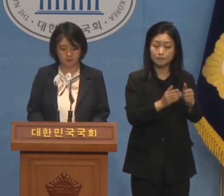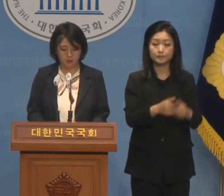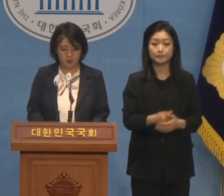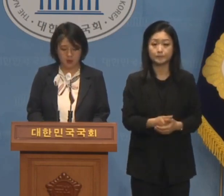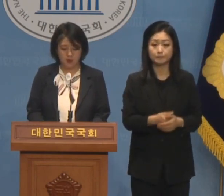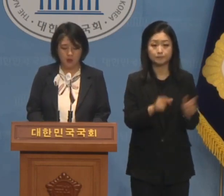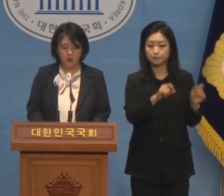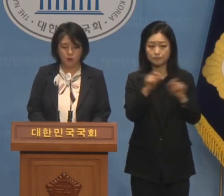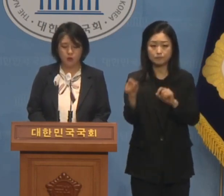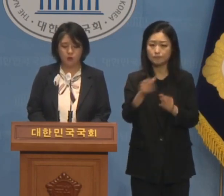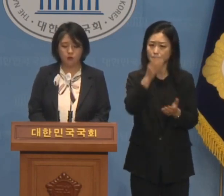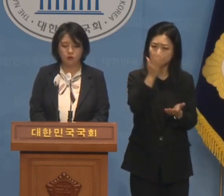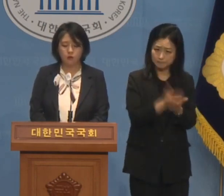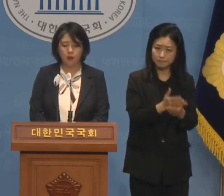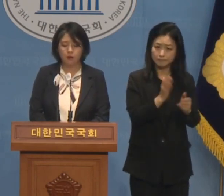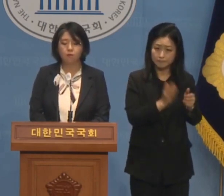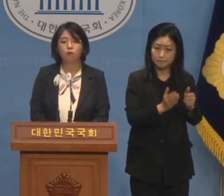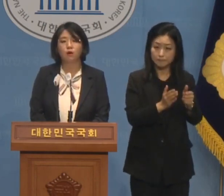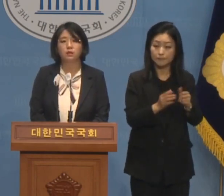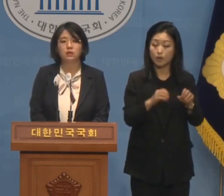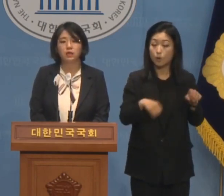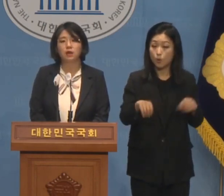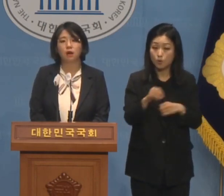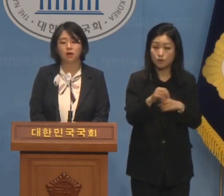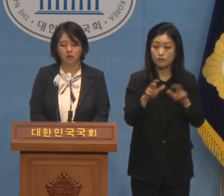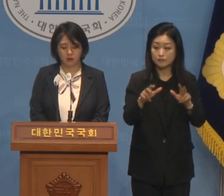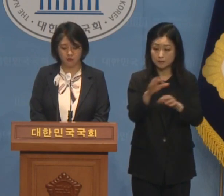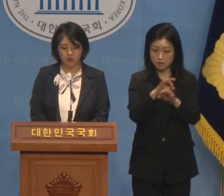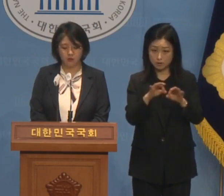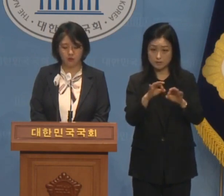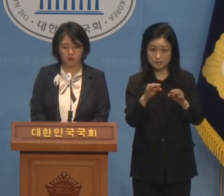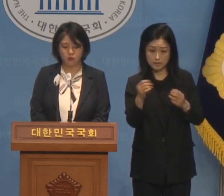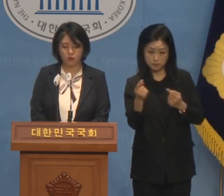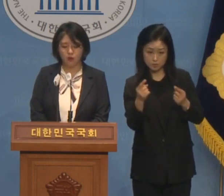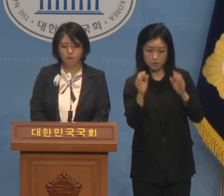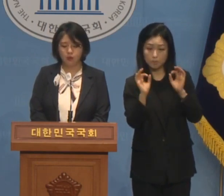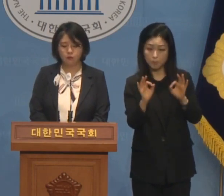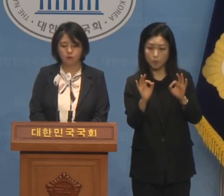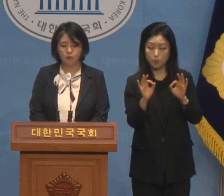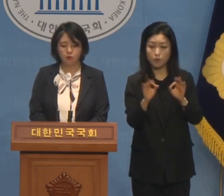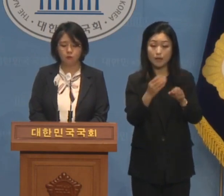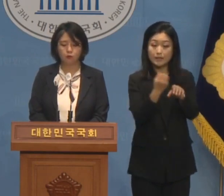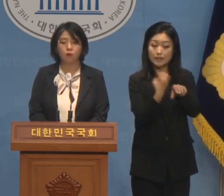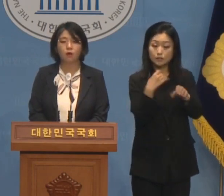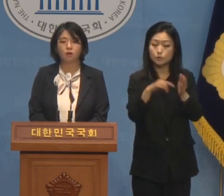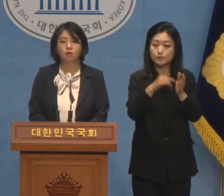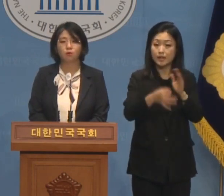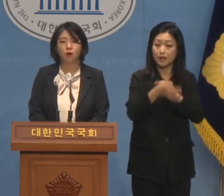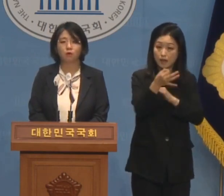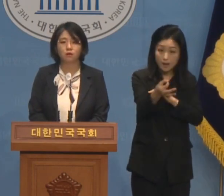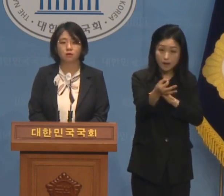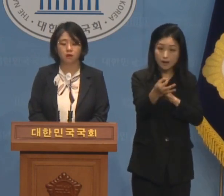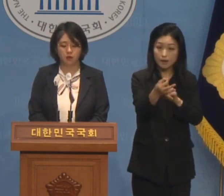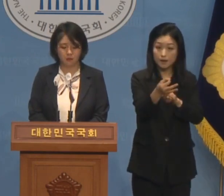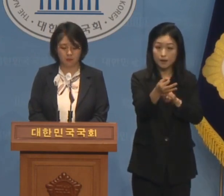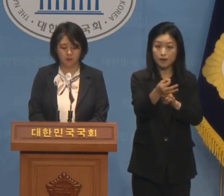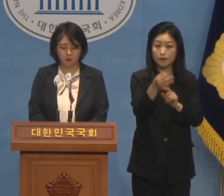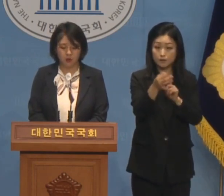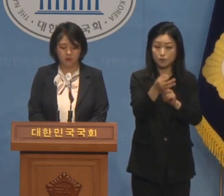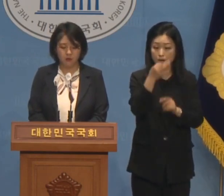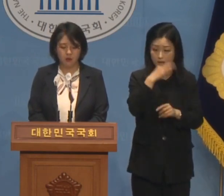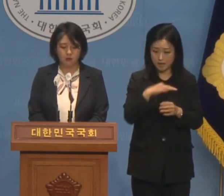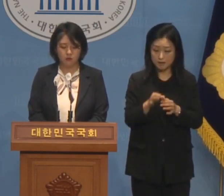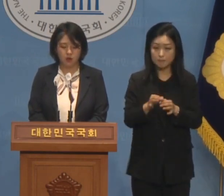아닙니다. 오히려 경제적 파급효과를 잘 관리하기 위해서라도 탄소세 도입을 통한 탄소 가격 체제의